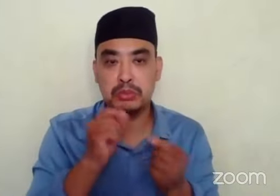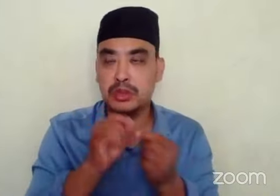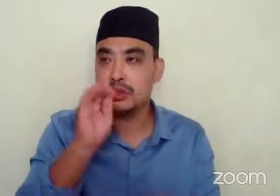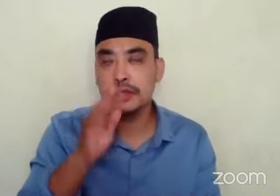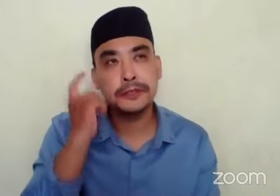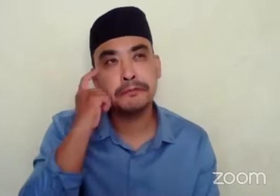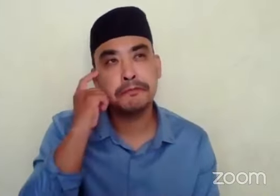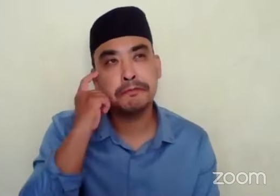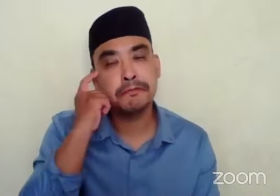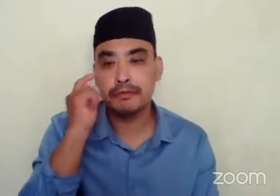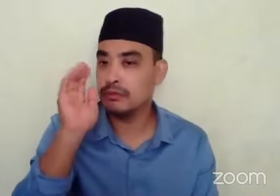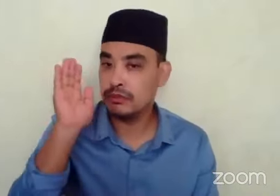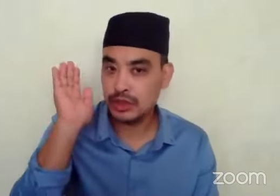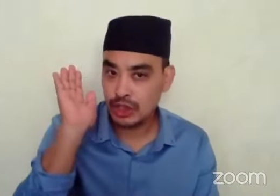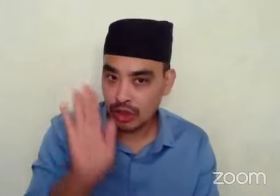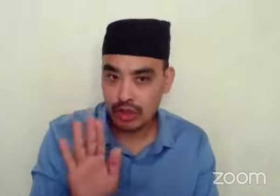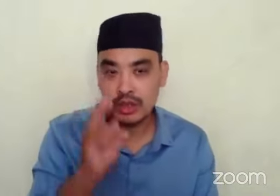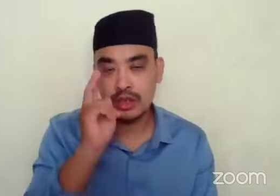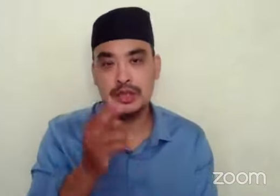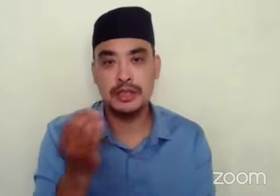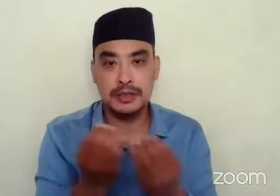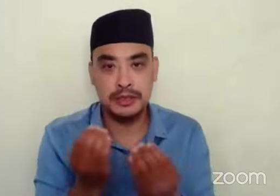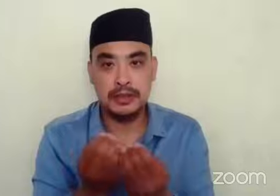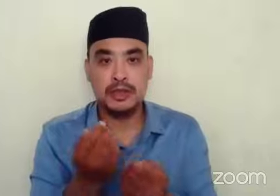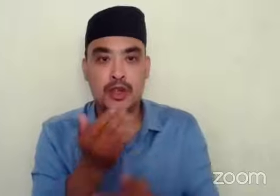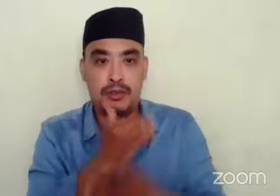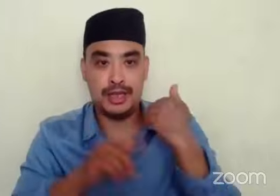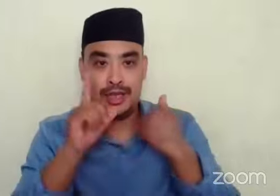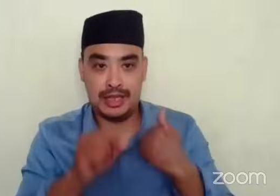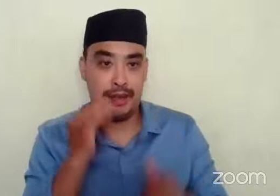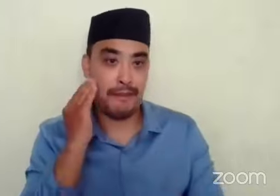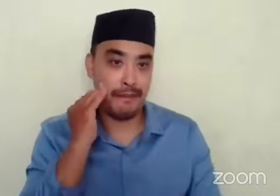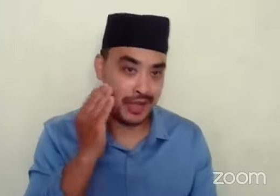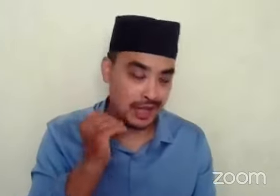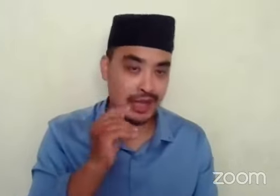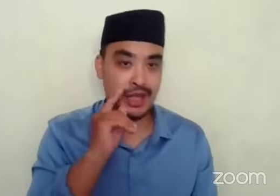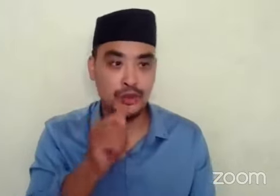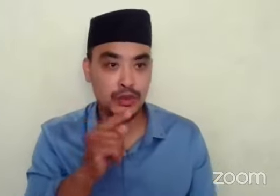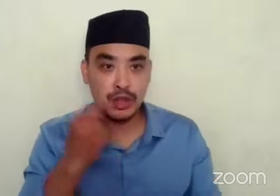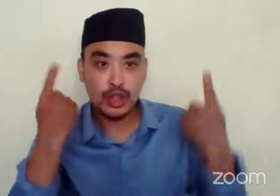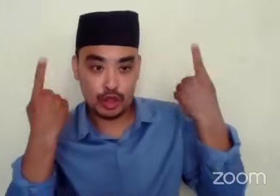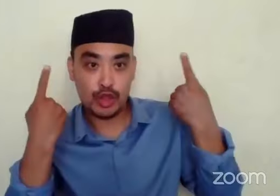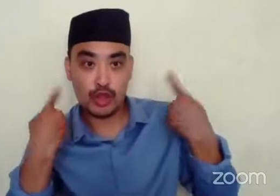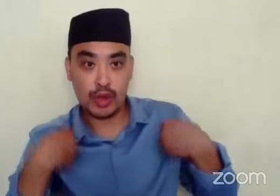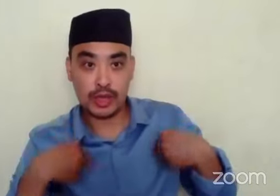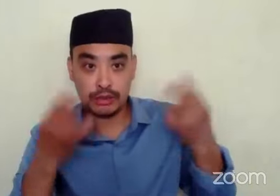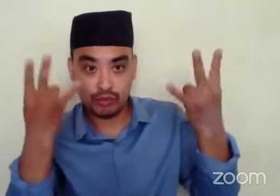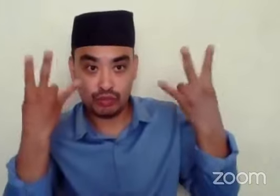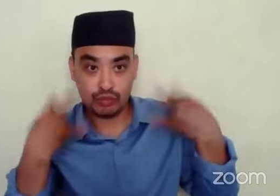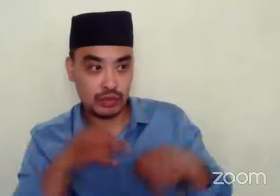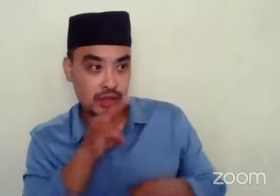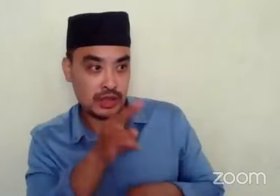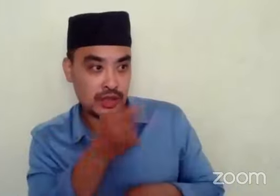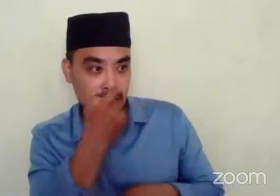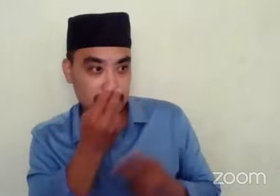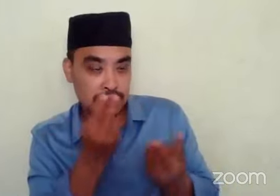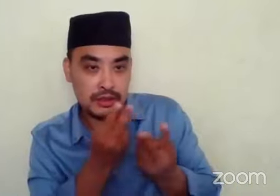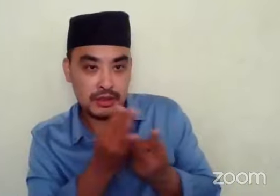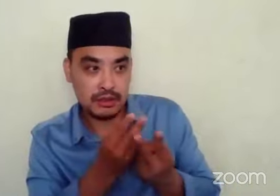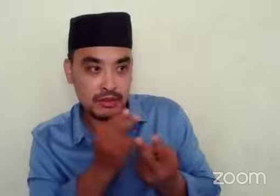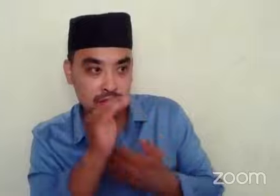सोचहरू चाहिँ छ। अनि त्यस्तै गरेर अपाङ्गता भएका महिलाका शरीर अरूले हेर्दा चाहिँ लाज मान्छन् भन्ने